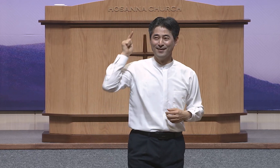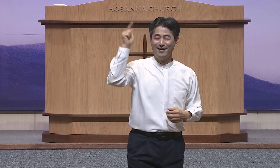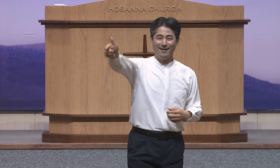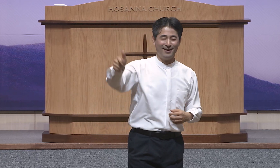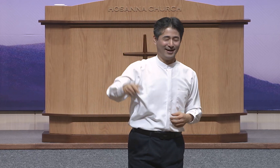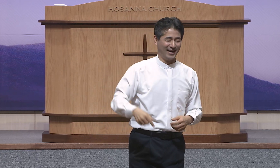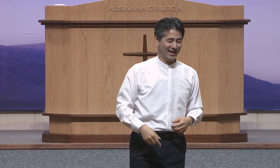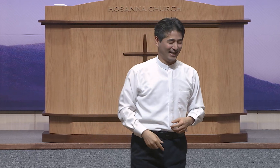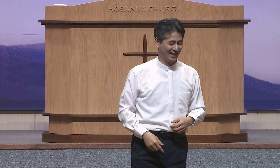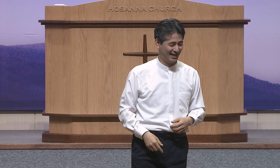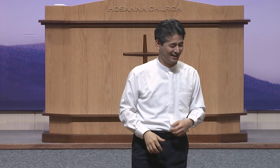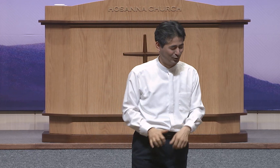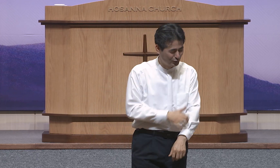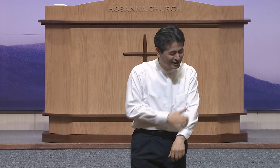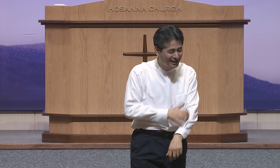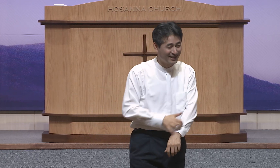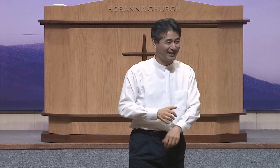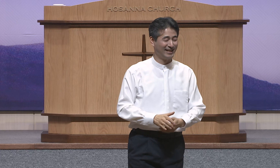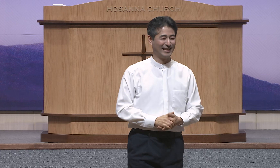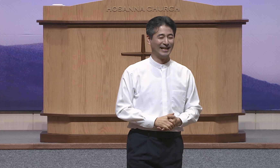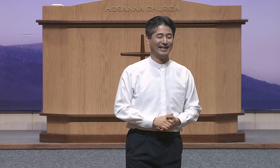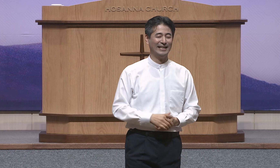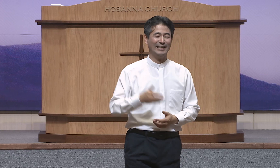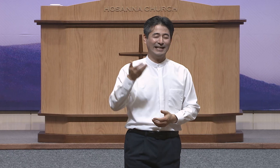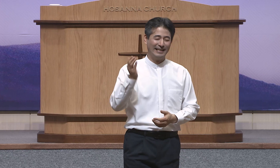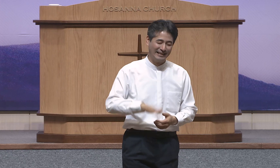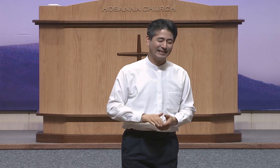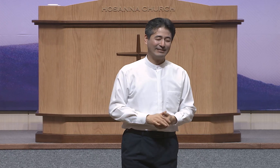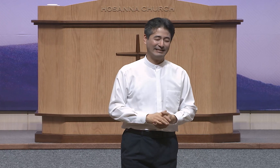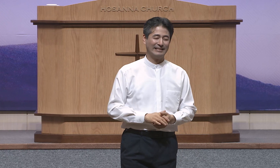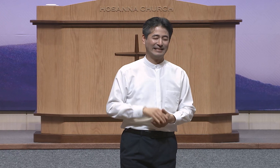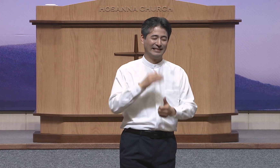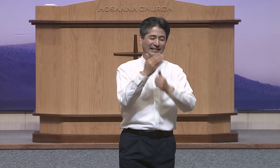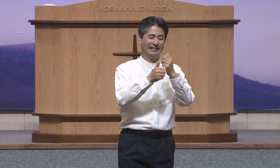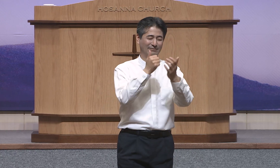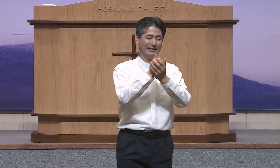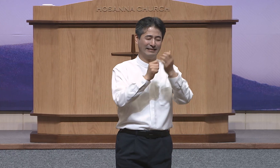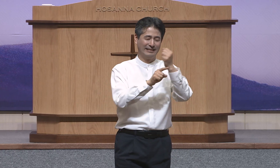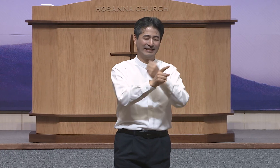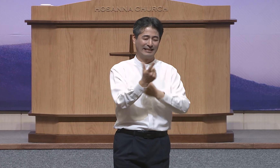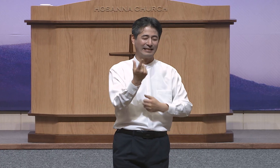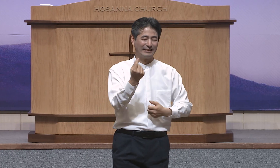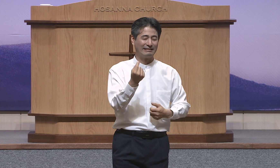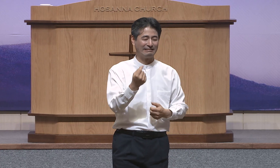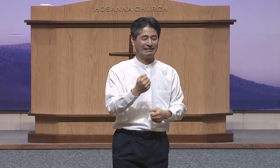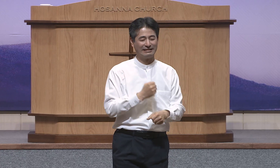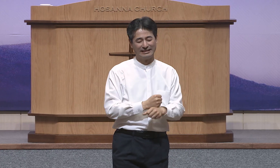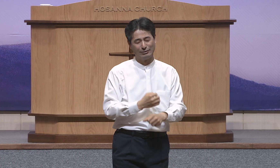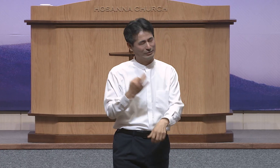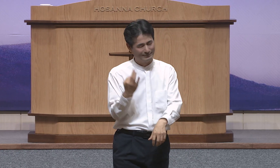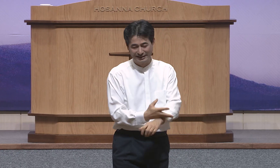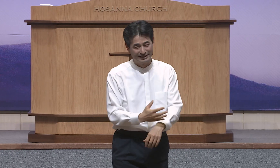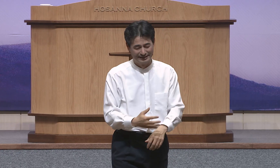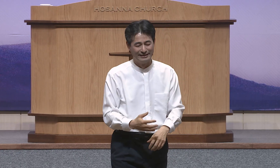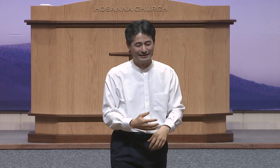조금 실망했어요. 뭔데 거기까지 언제 가나 이런 생각을 했지만 이게 하나님의 뜻이구나